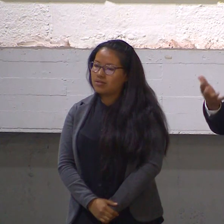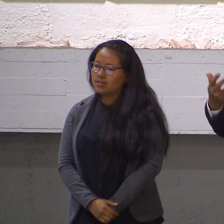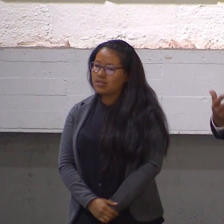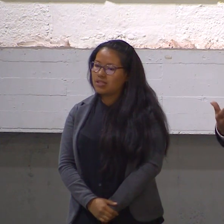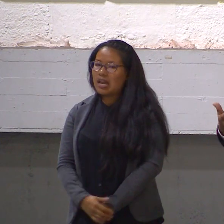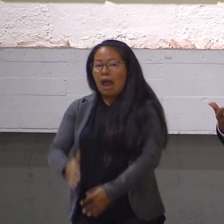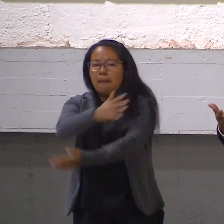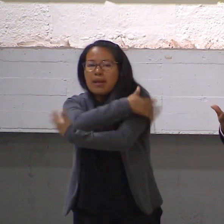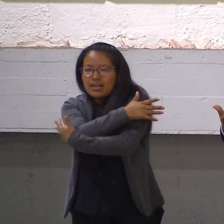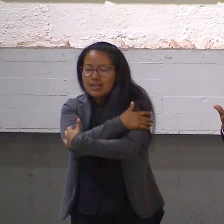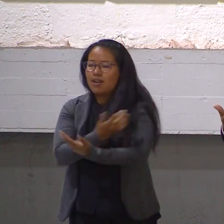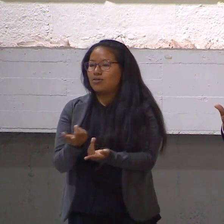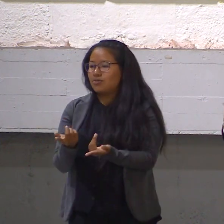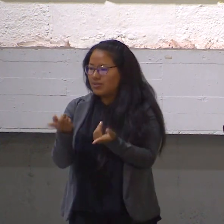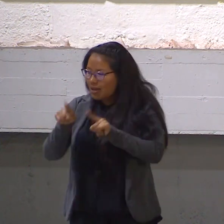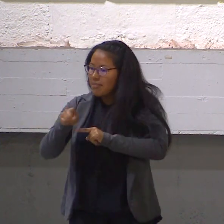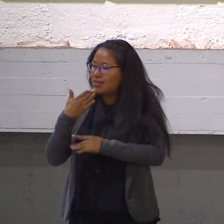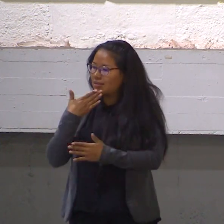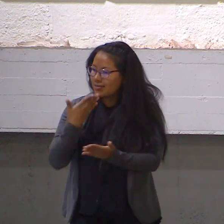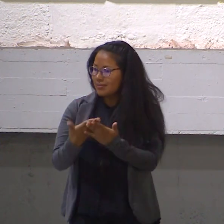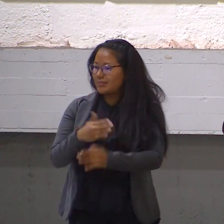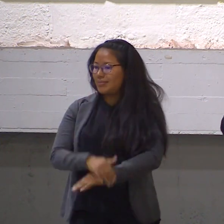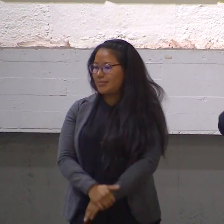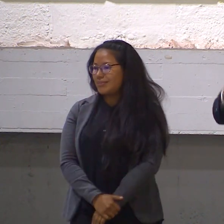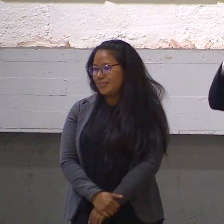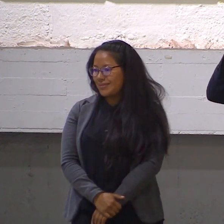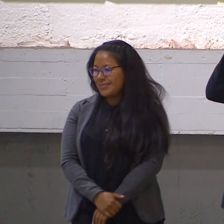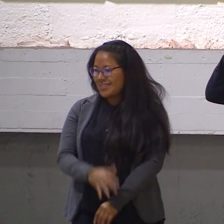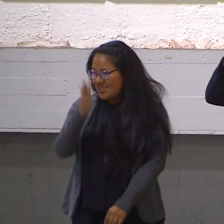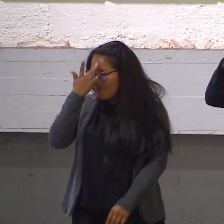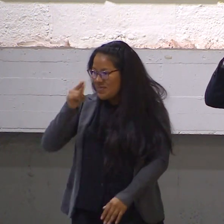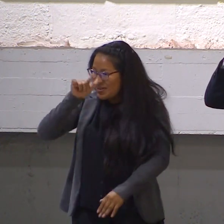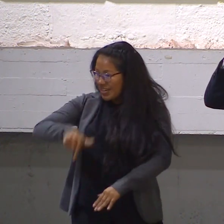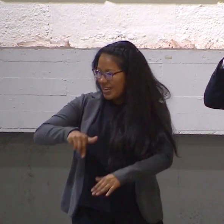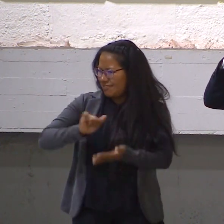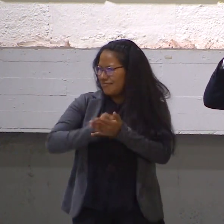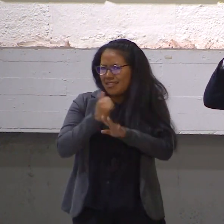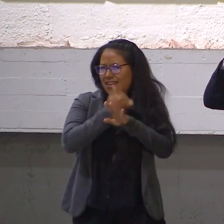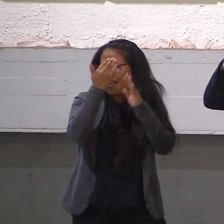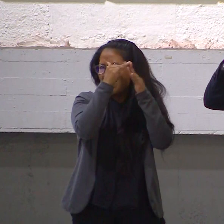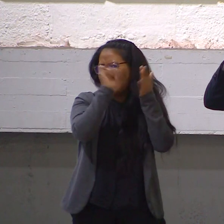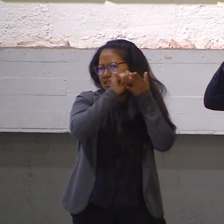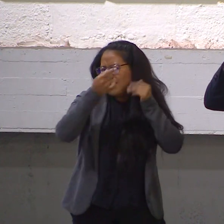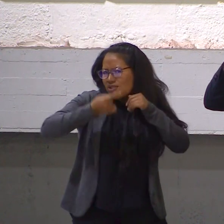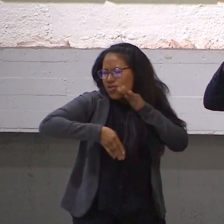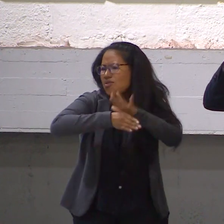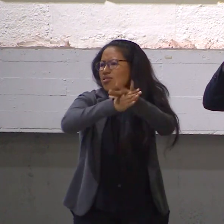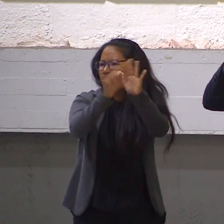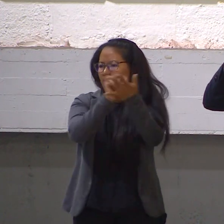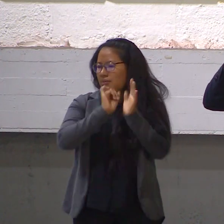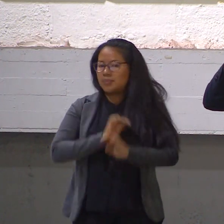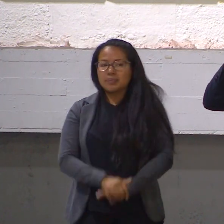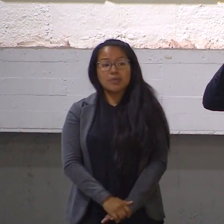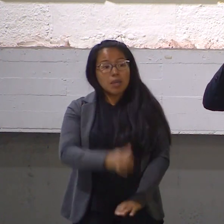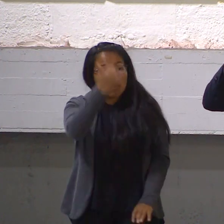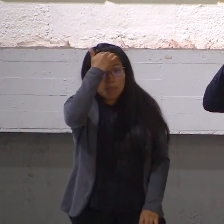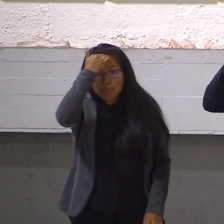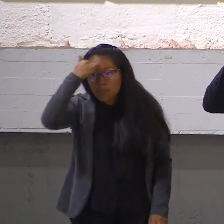abrazarlos y agradecerles y saber que la tarea de educar continua siempre profes